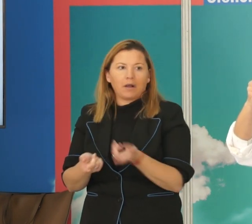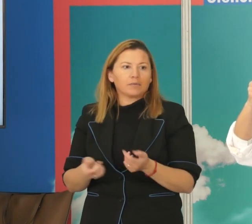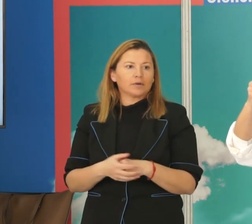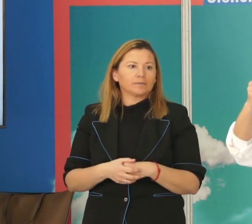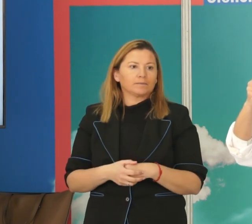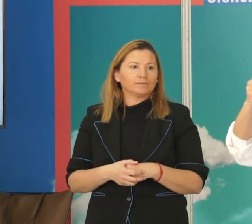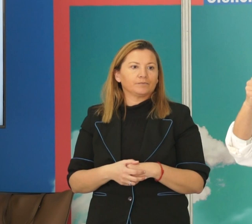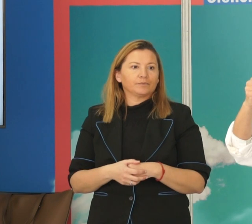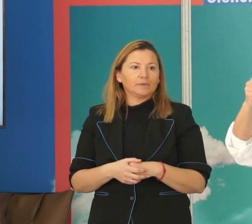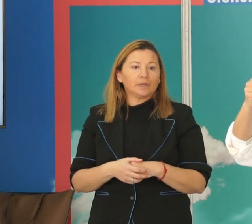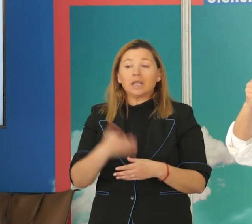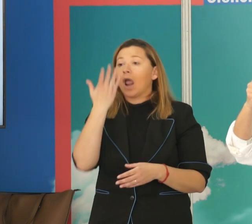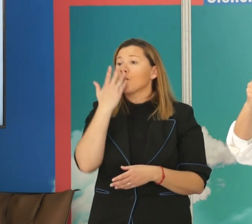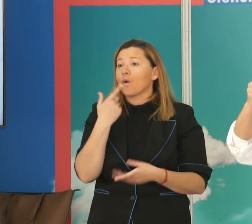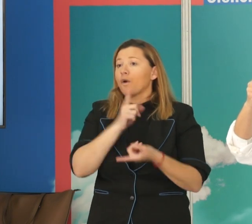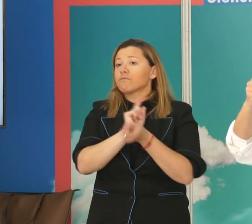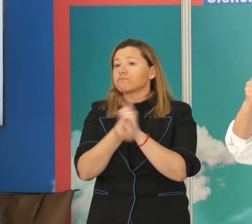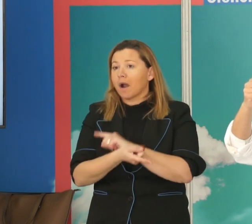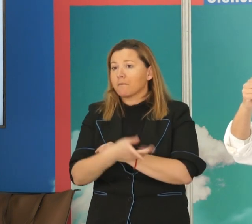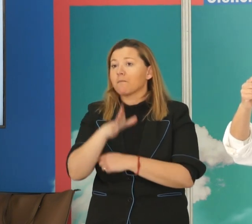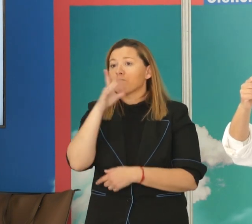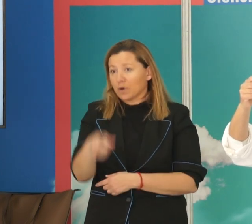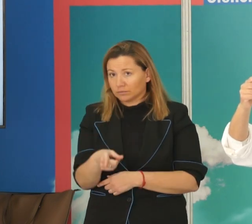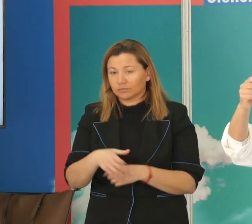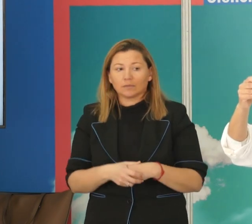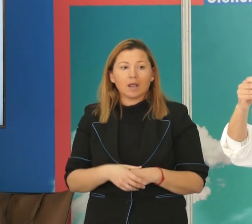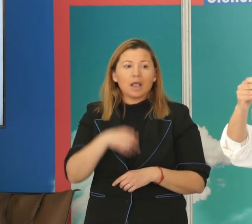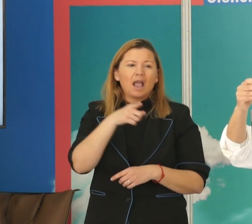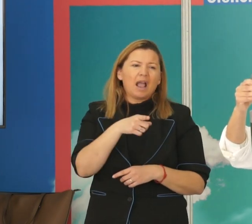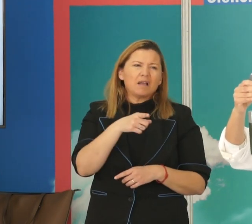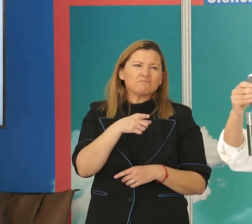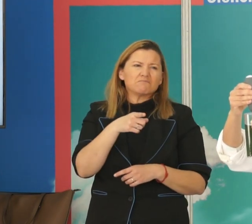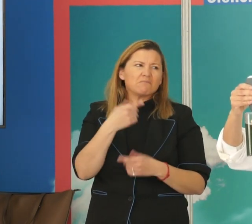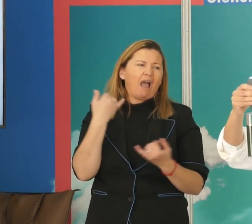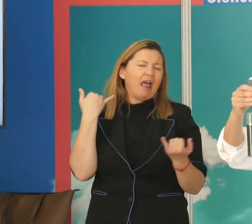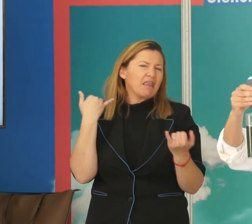cambiando el color. Acabará en un color así